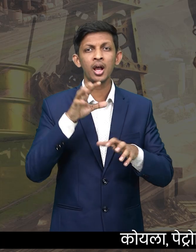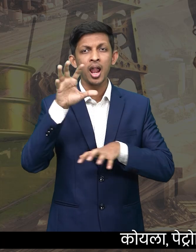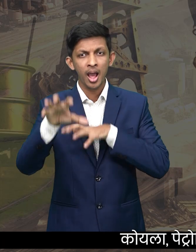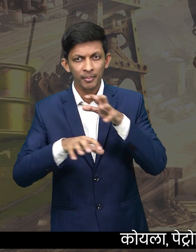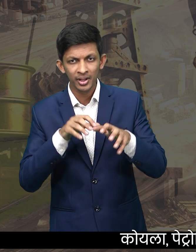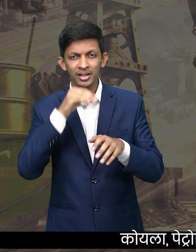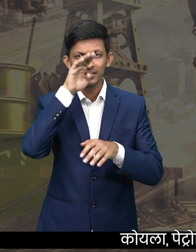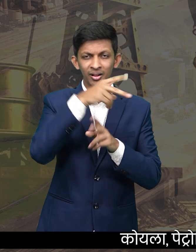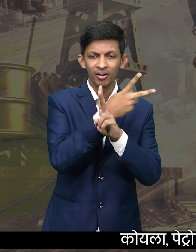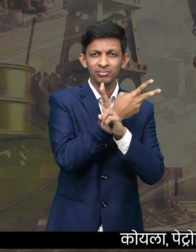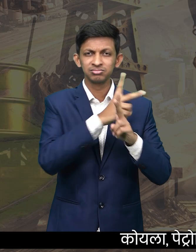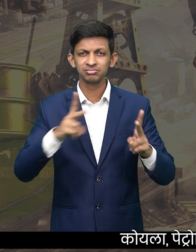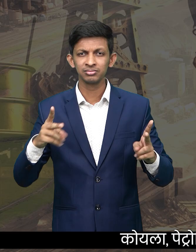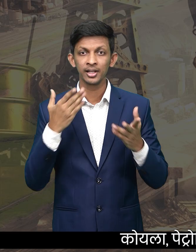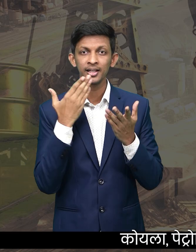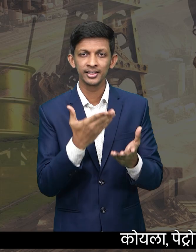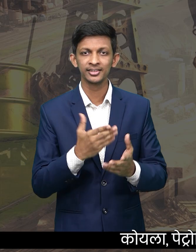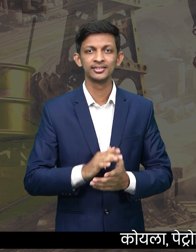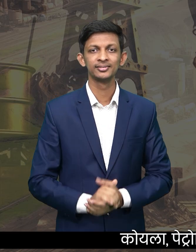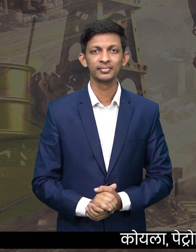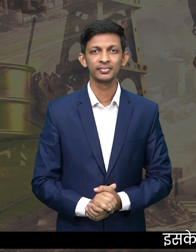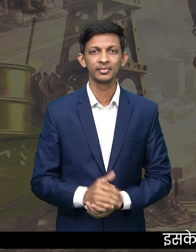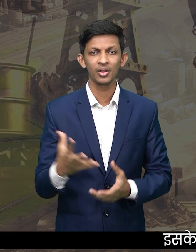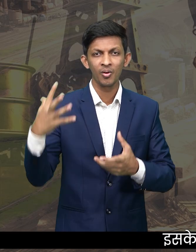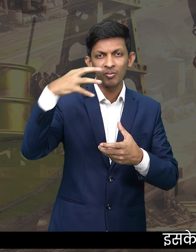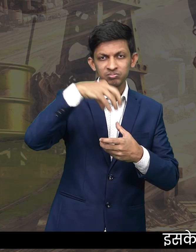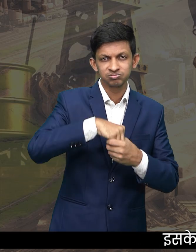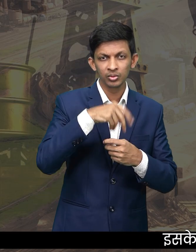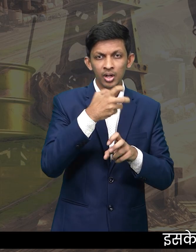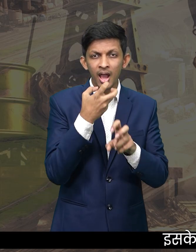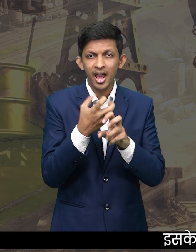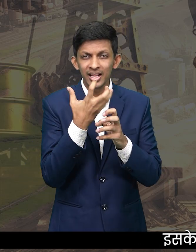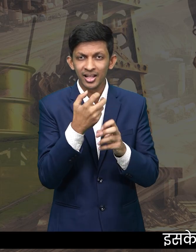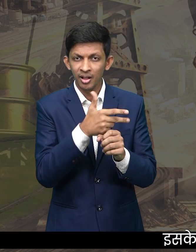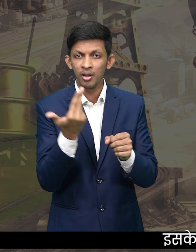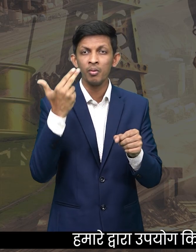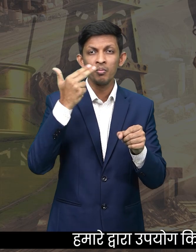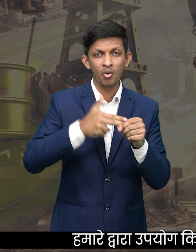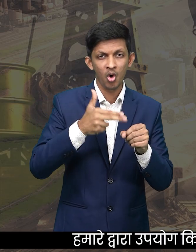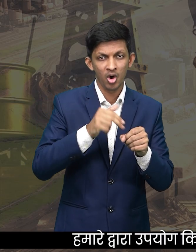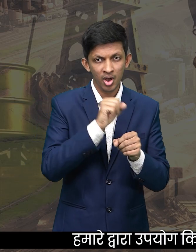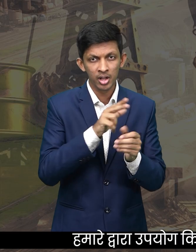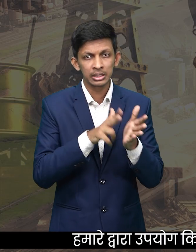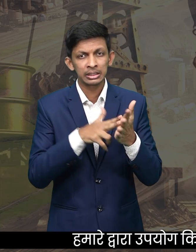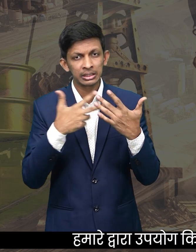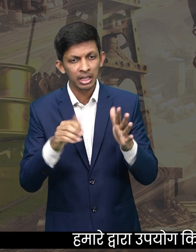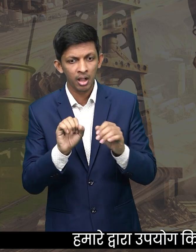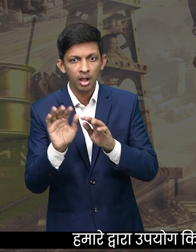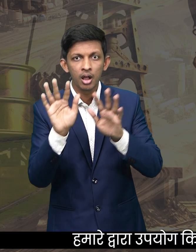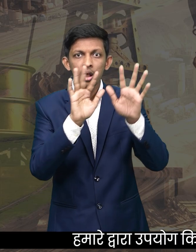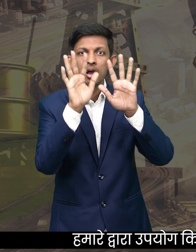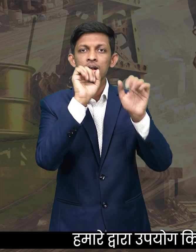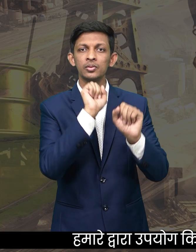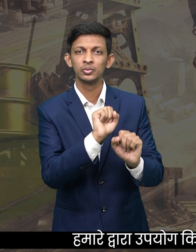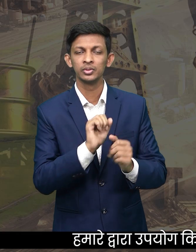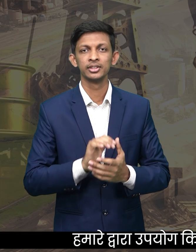और प्राकृतिक गैस शामिल है। इसके अलावा वाहनों में इसके उपयोग के हमारे द्वारा उपयोग किए जाने